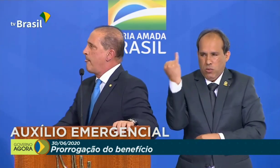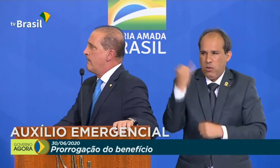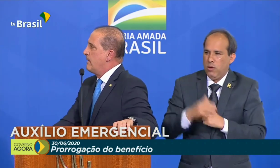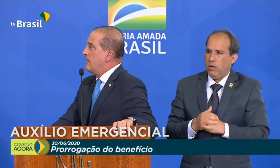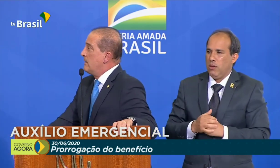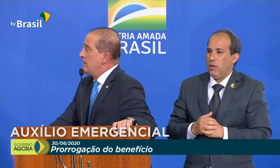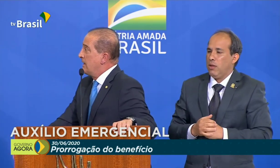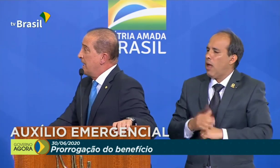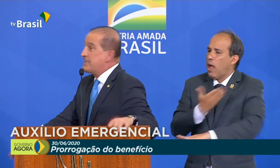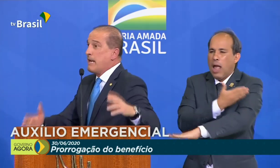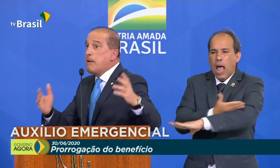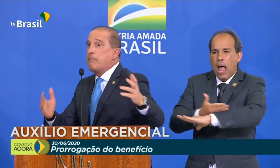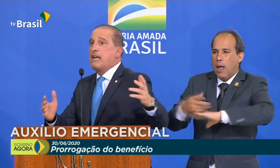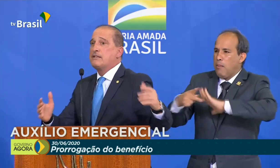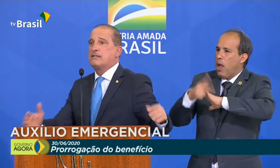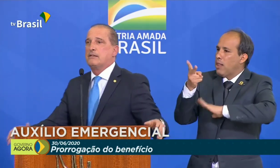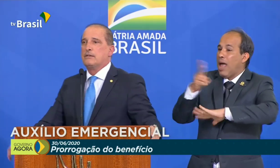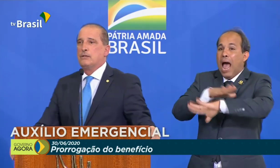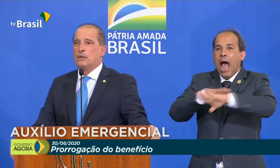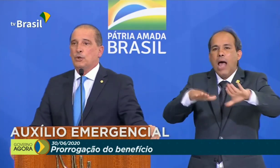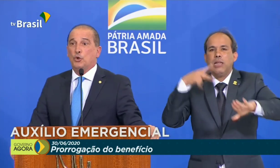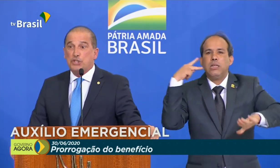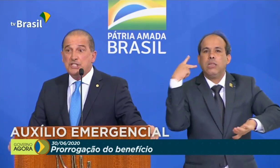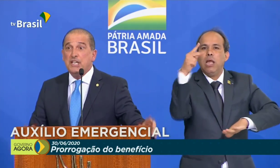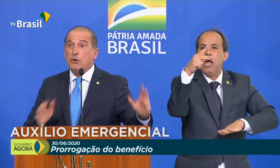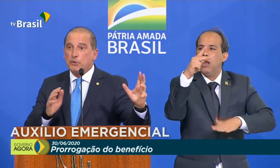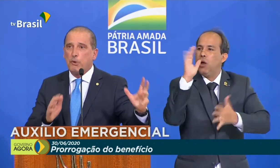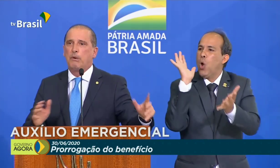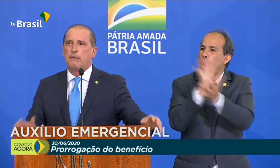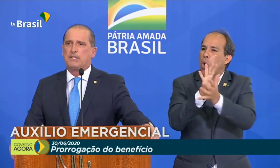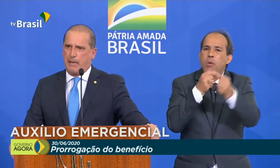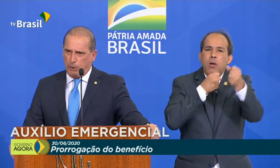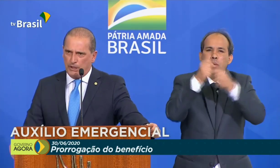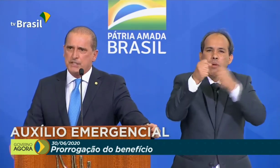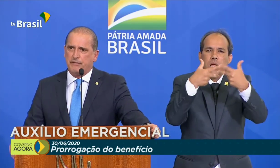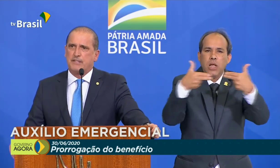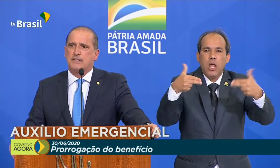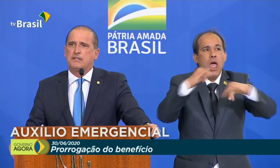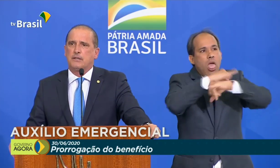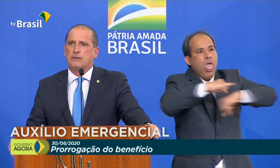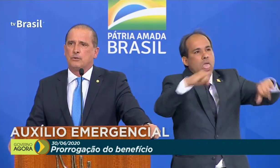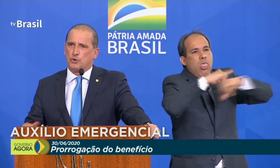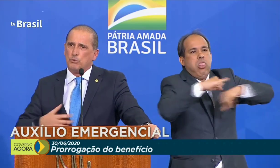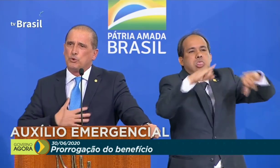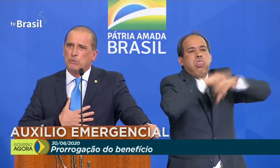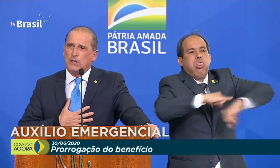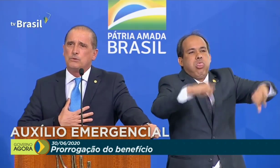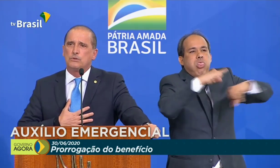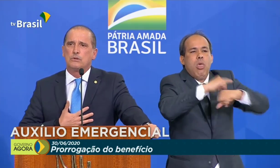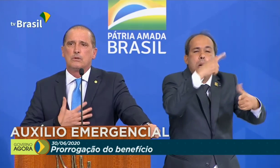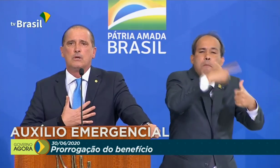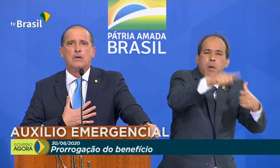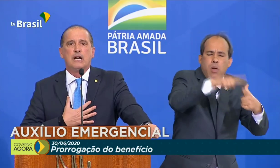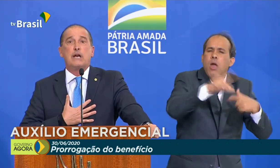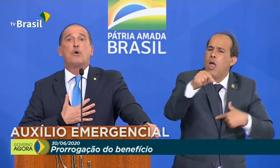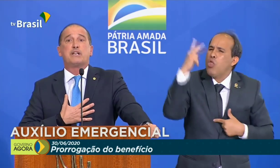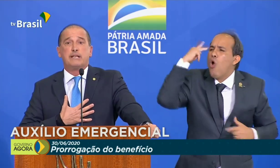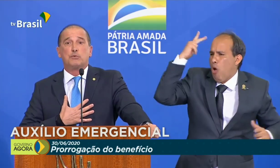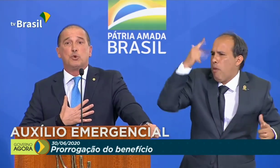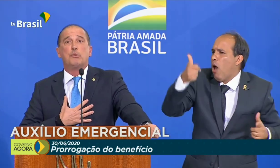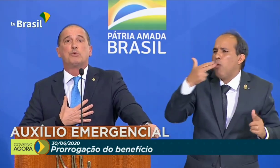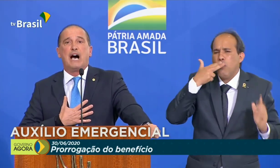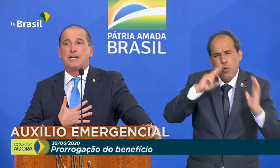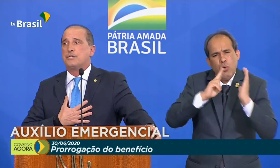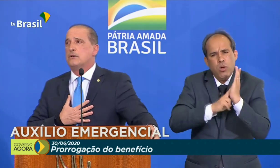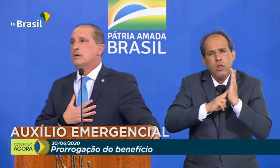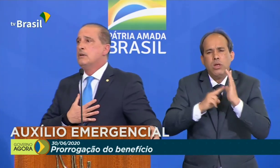sempre, a extrema imprensa noticia os problemas, e é importante que faça assim. Nós somos humanos,